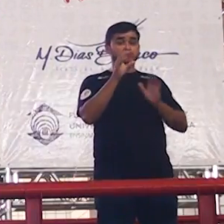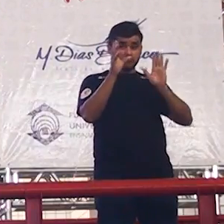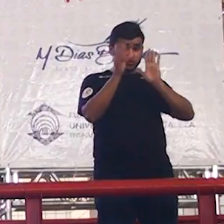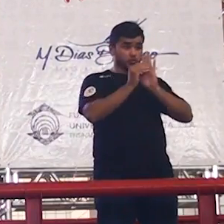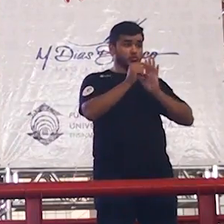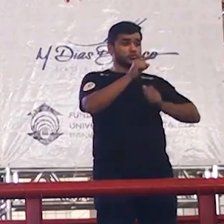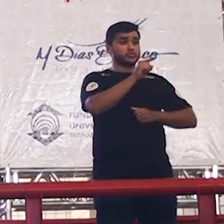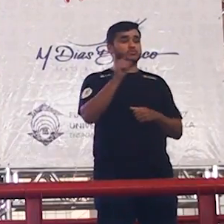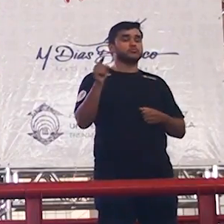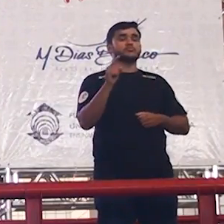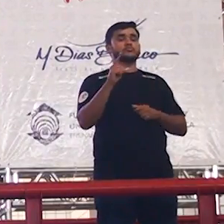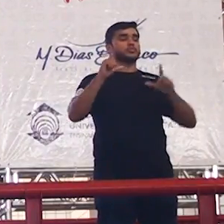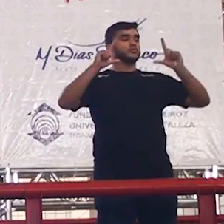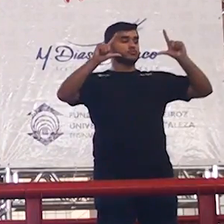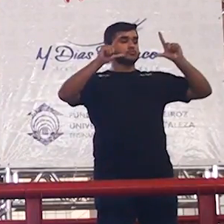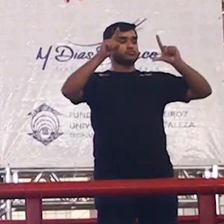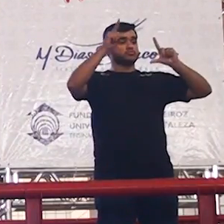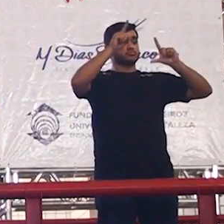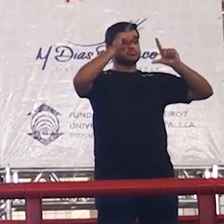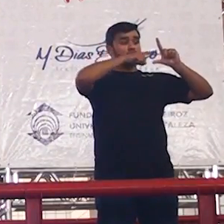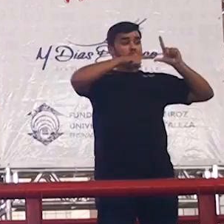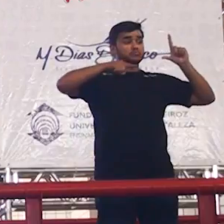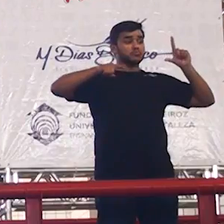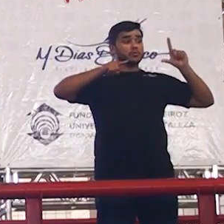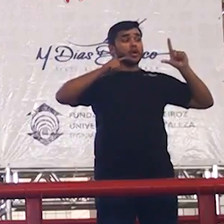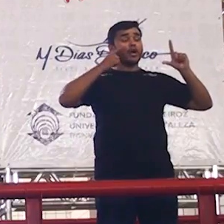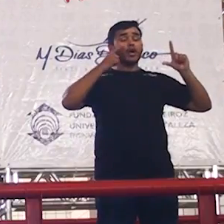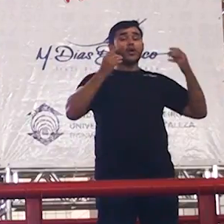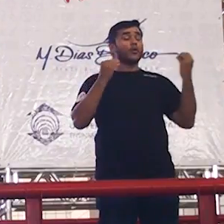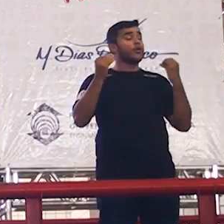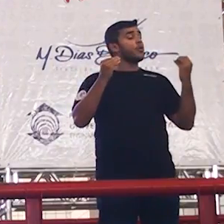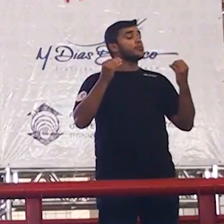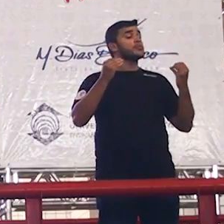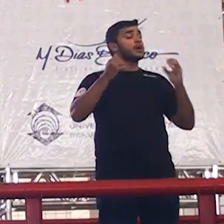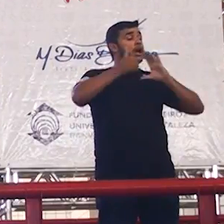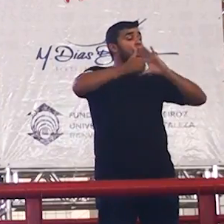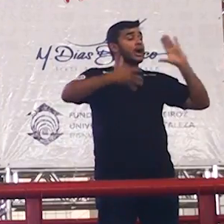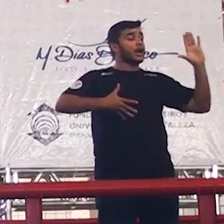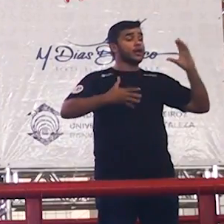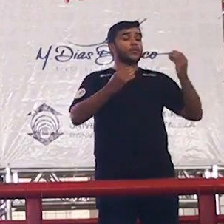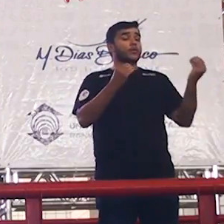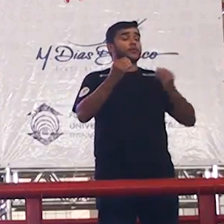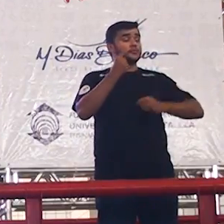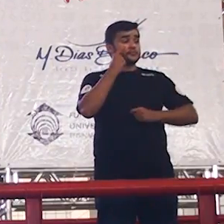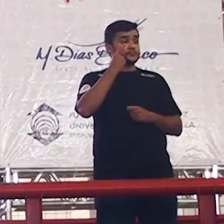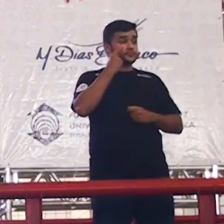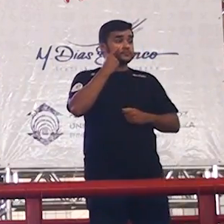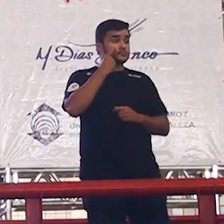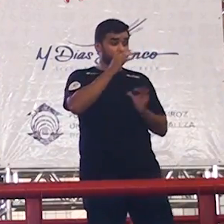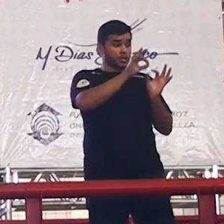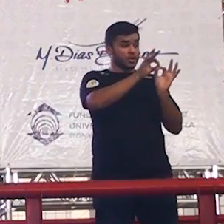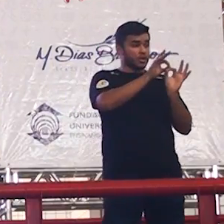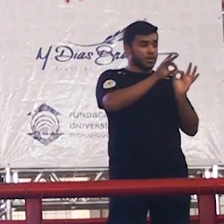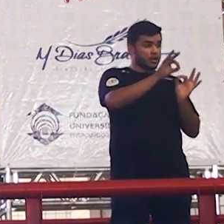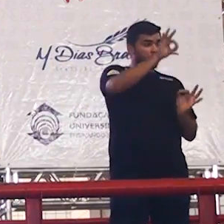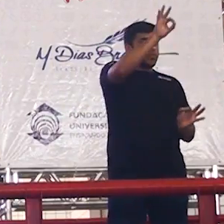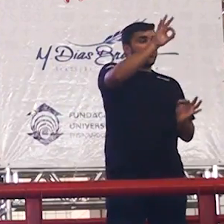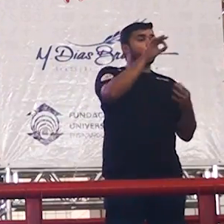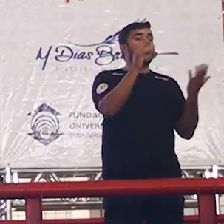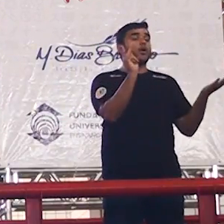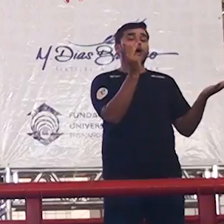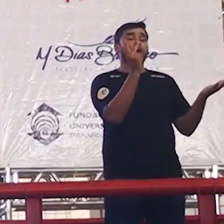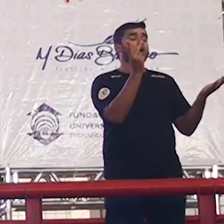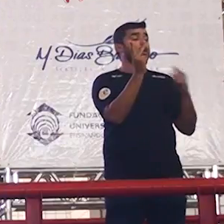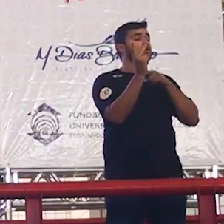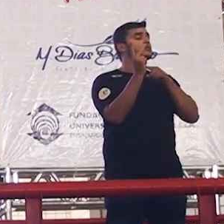aí, marquem na apostila de vocês. O que é que seria isso? Primeiro, a altura do triângulo equilátero.